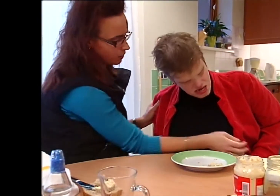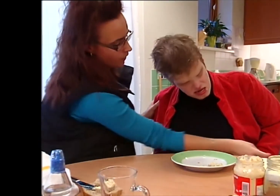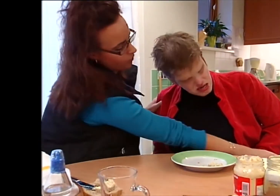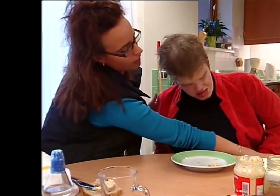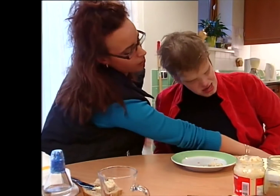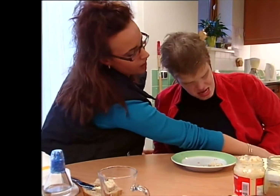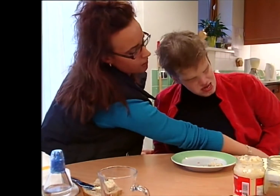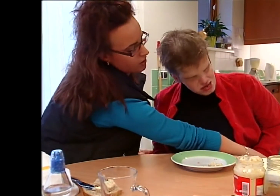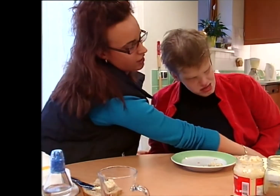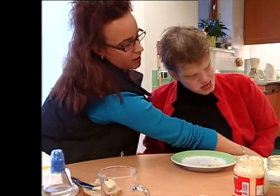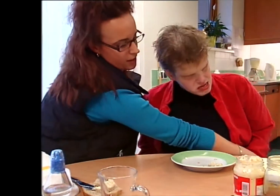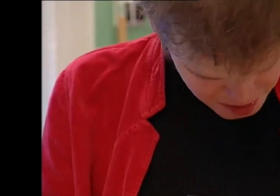doen we honing op brood.